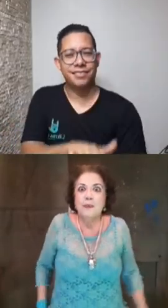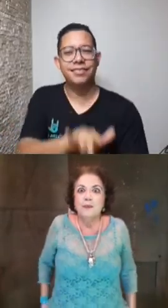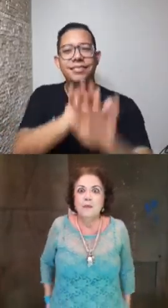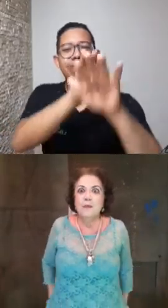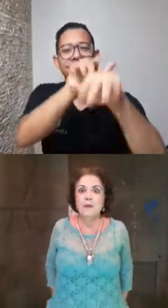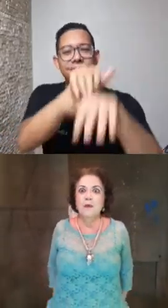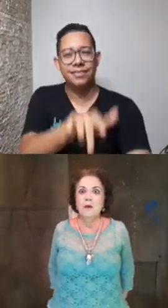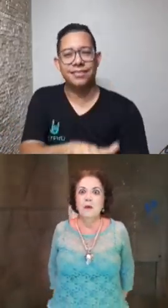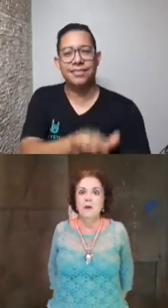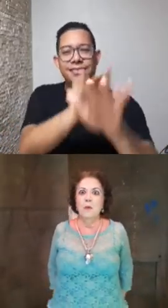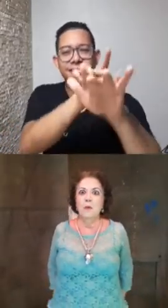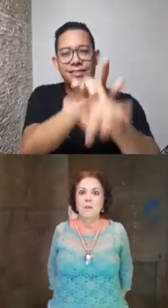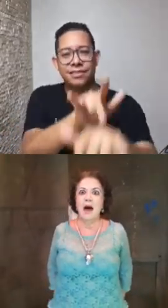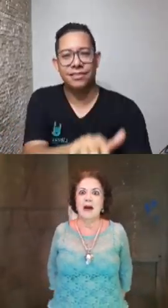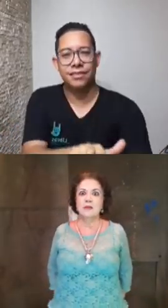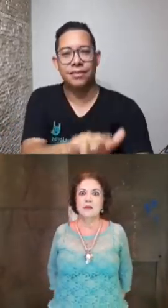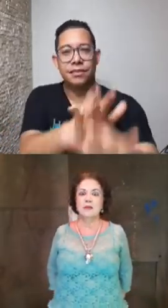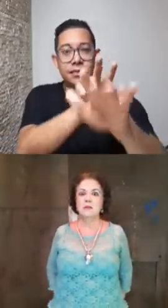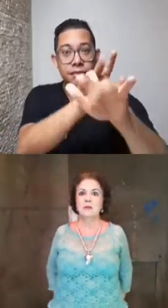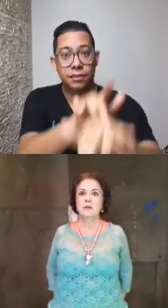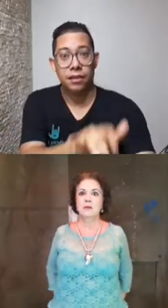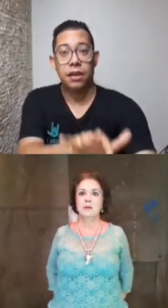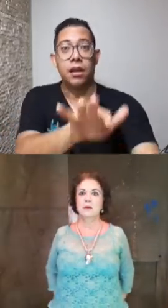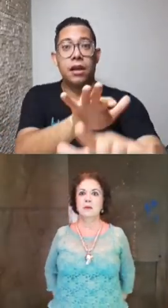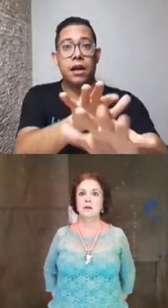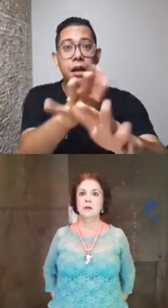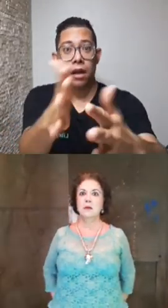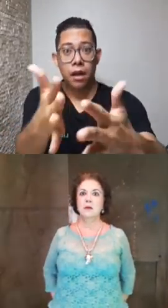até o mar.